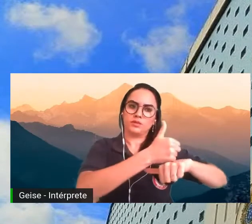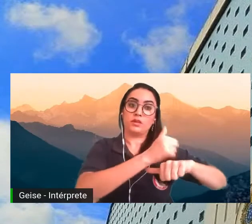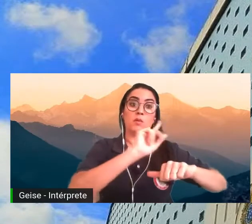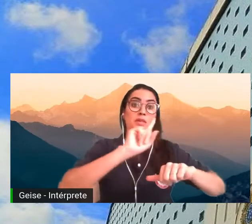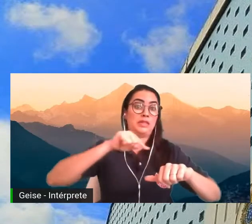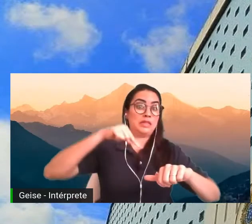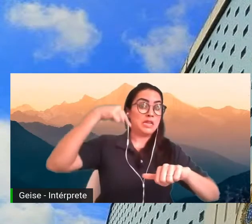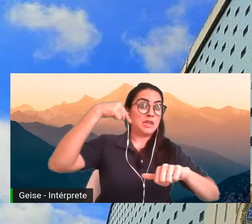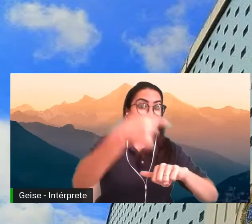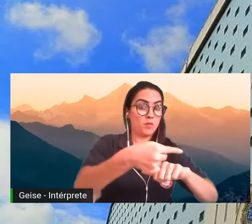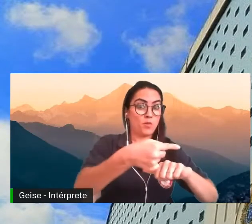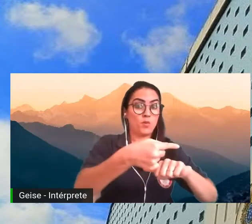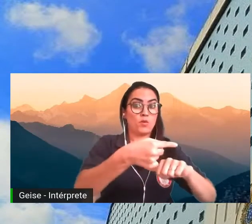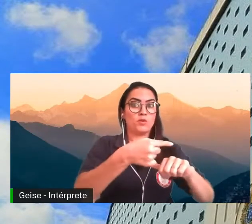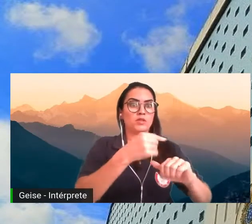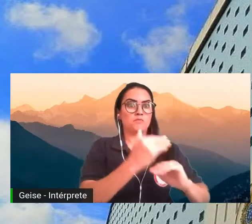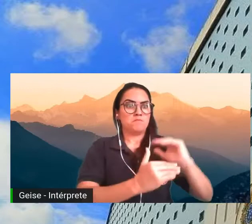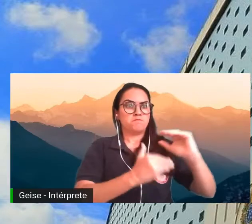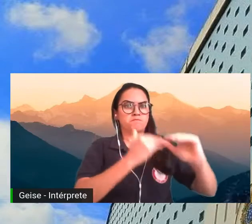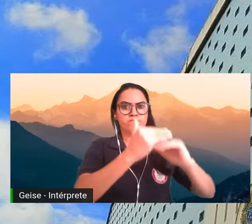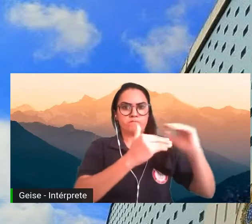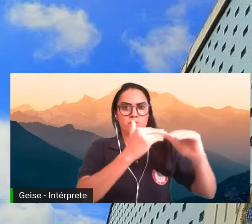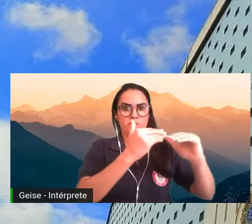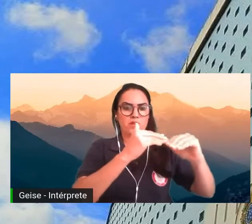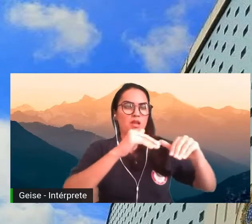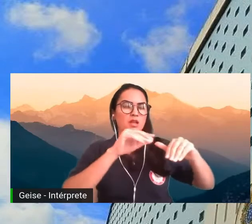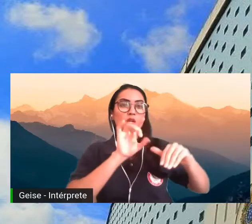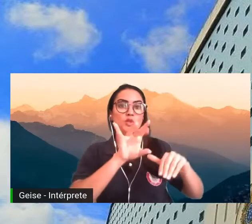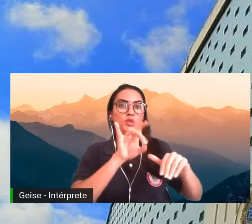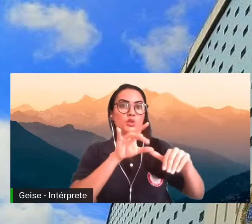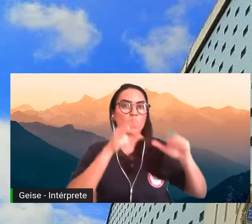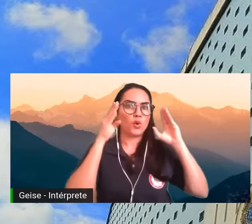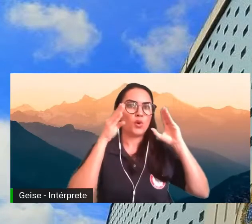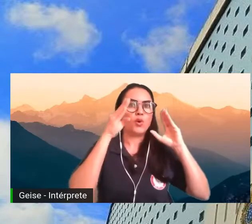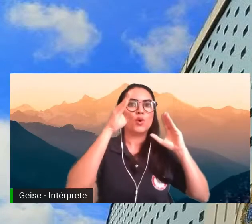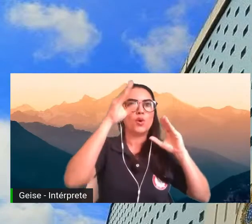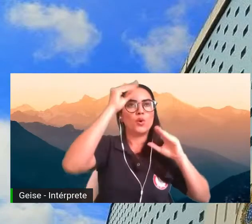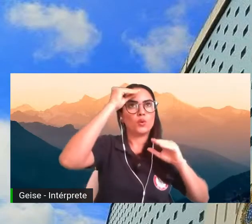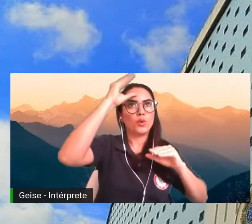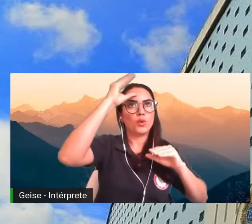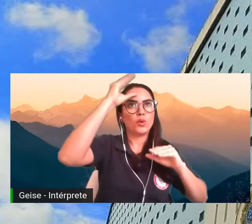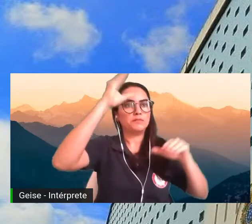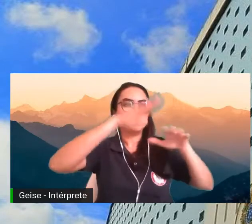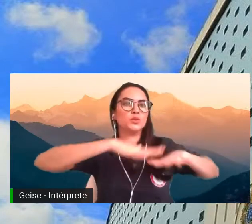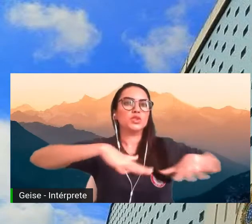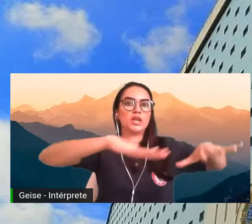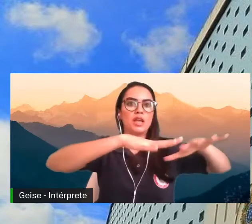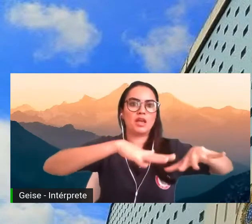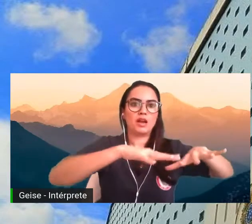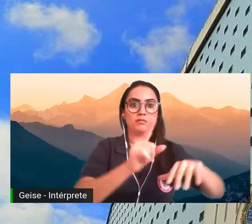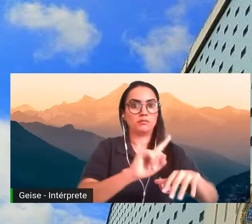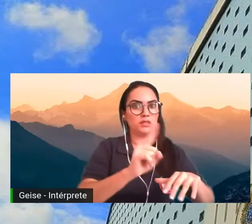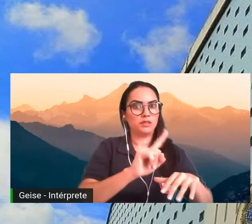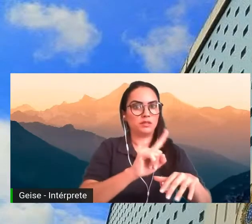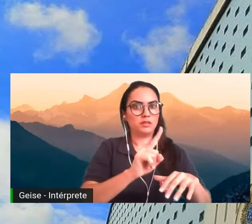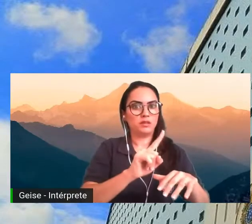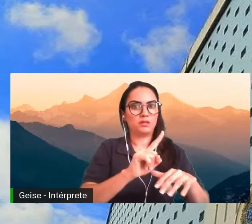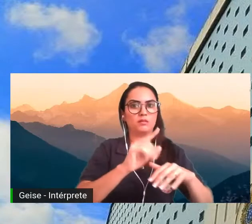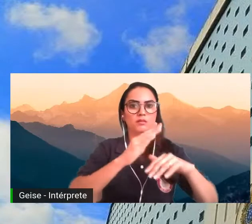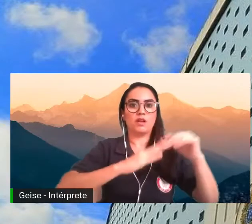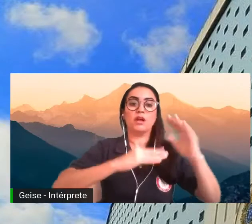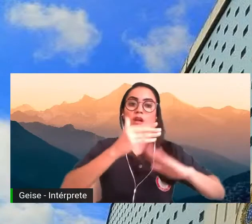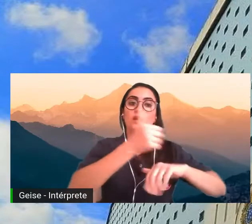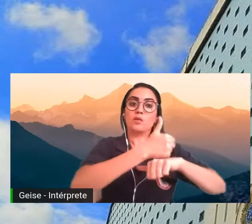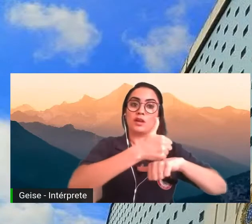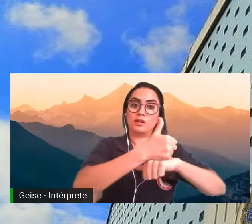pelos conhecimentos em geral. Isso não é especialização, embora às vezes se chame. A qualificação supõe o conhecimento